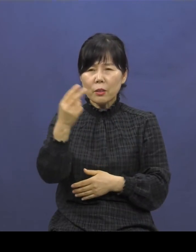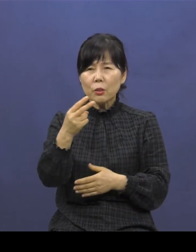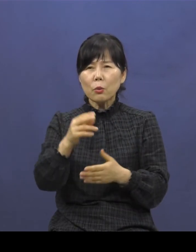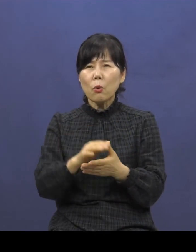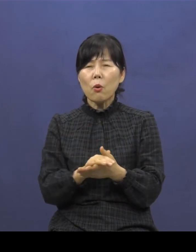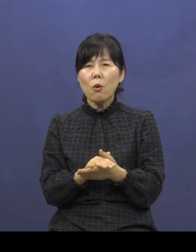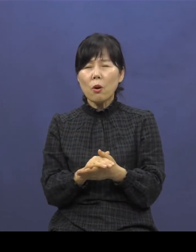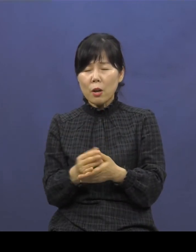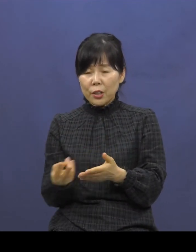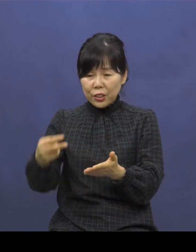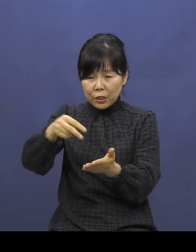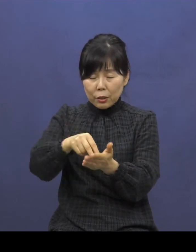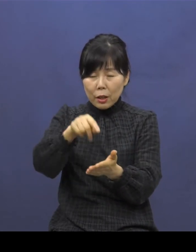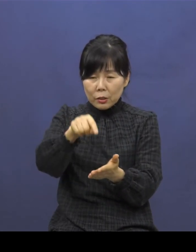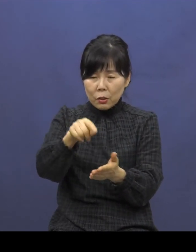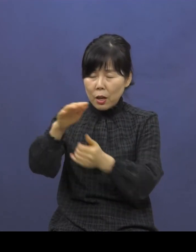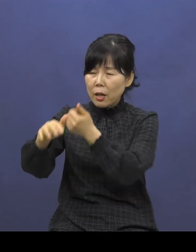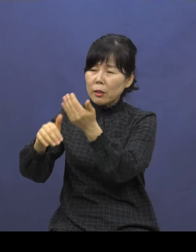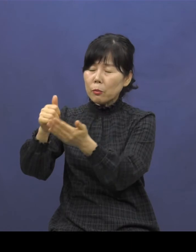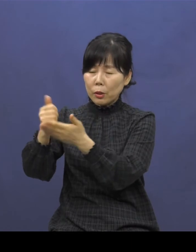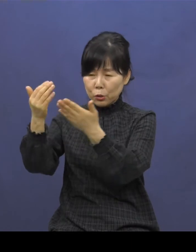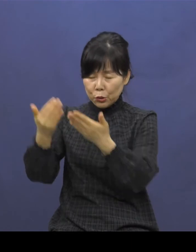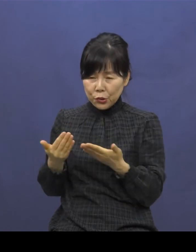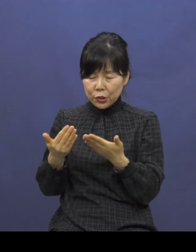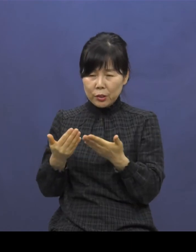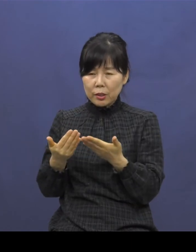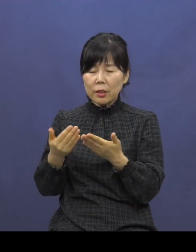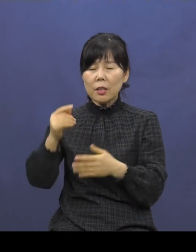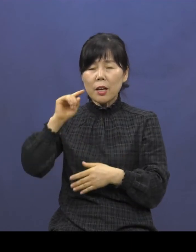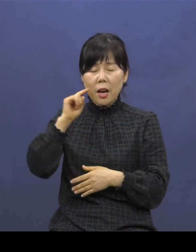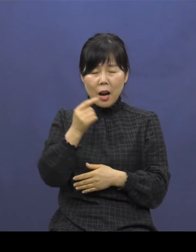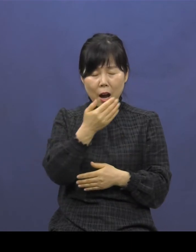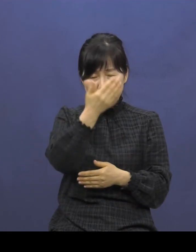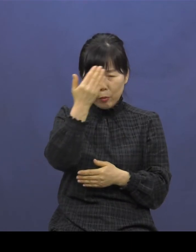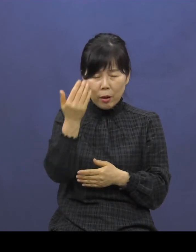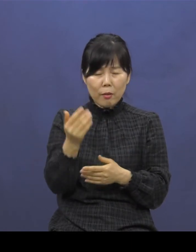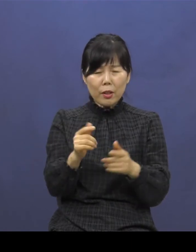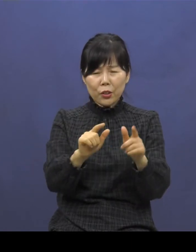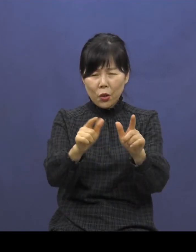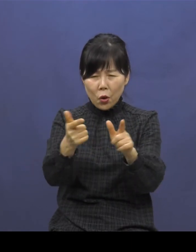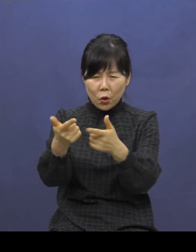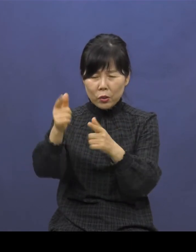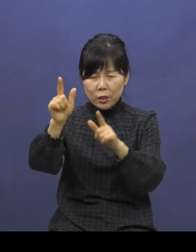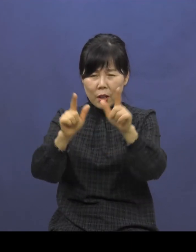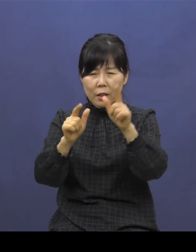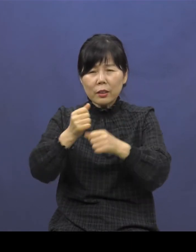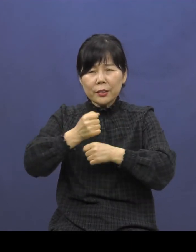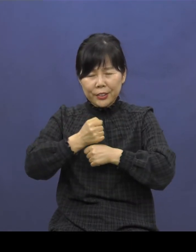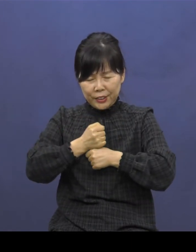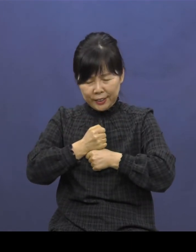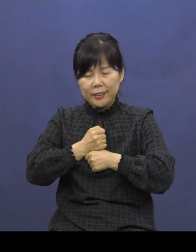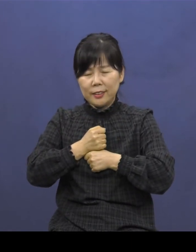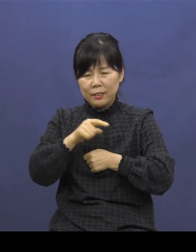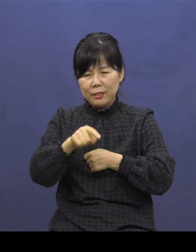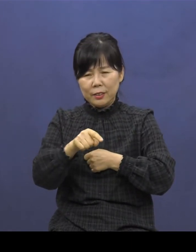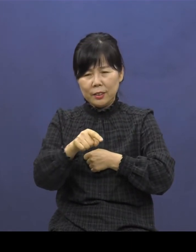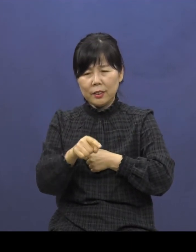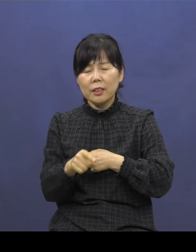그러면서 부활신앙은 또 뭐냐? 그렇게 일어나서 하나님께서 내게 주신 그 아름다운 것들을 지키는